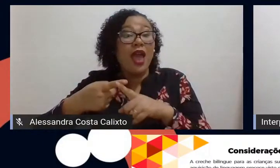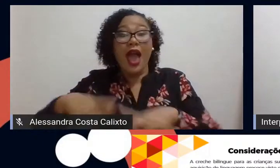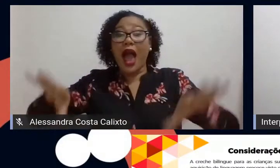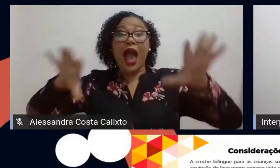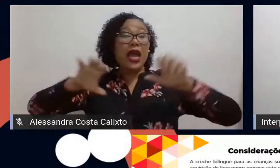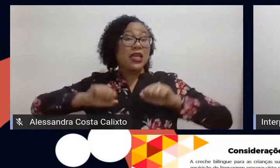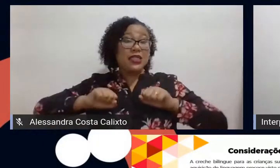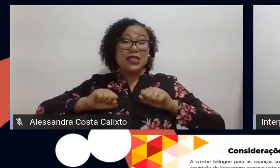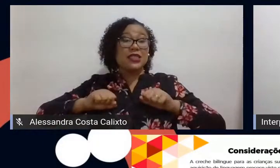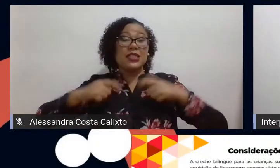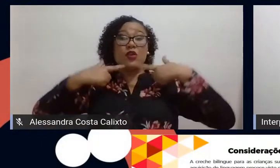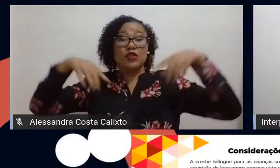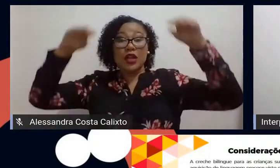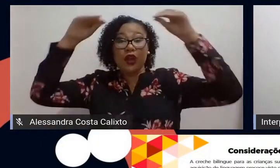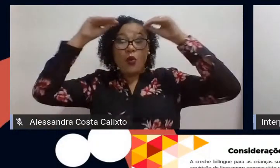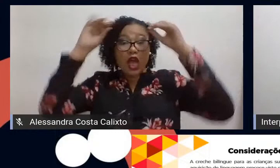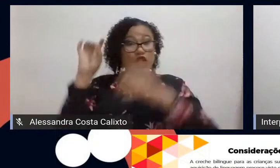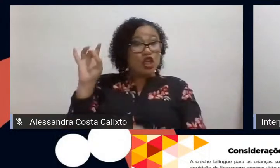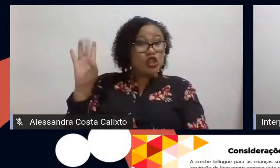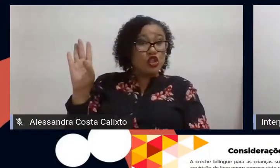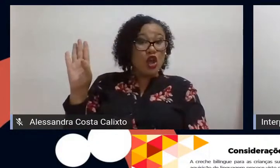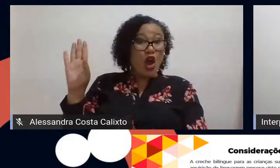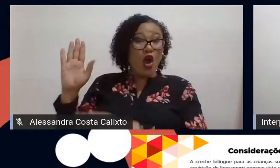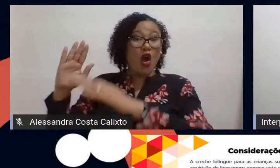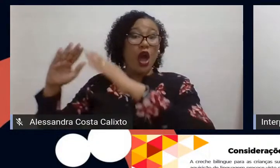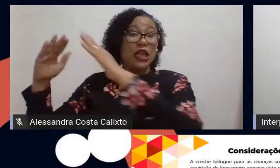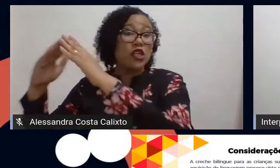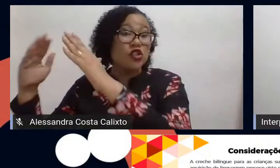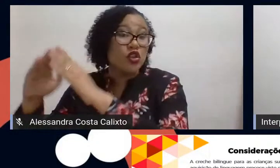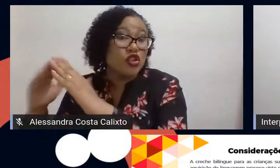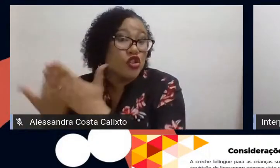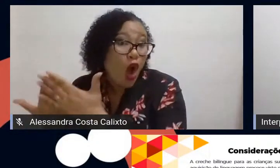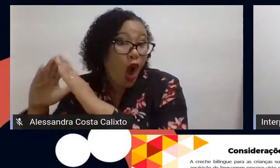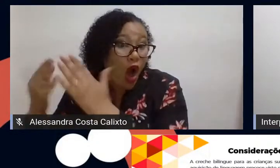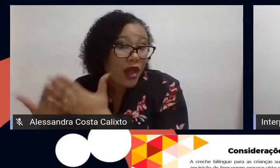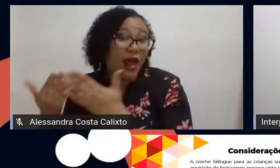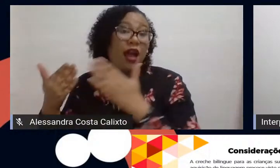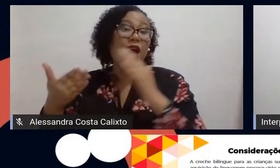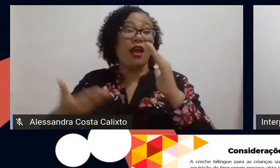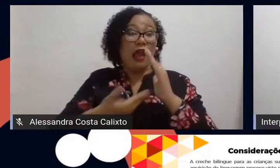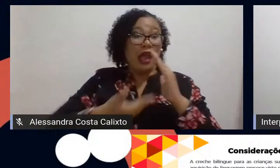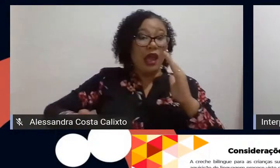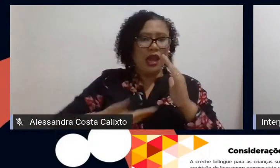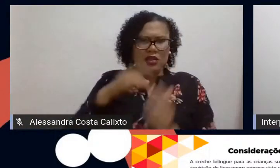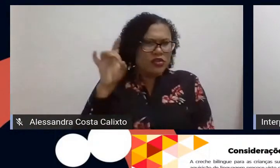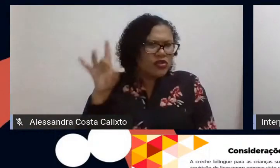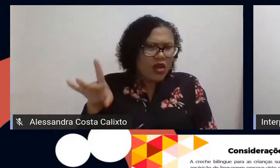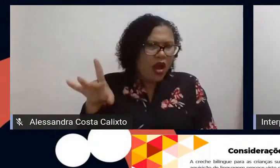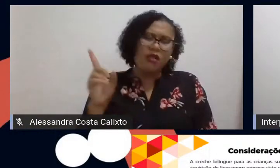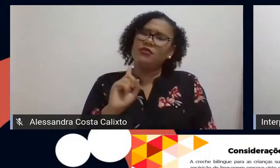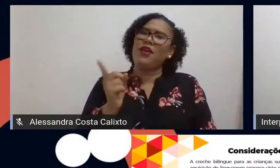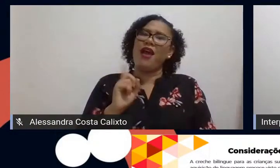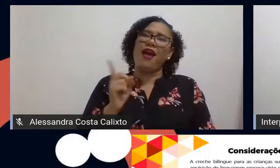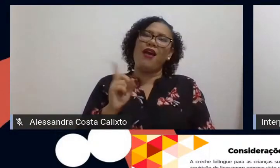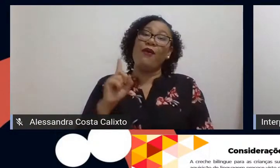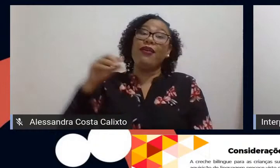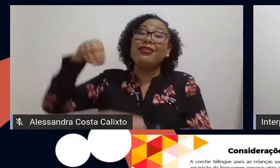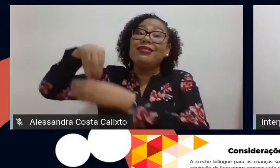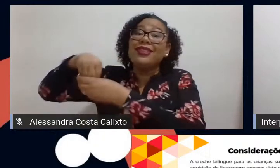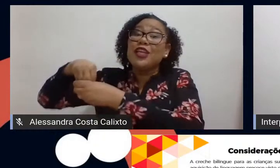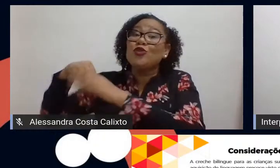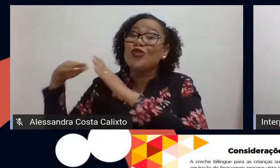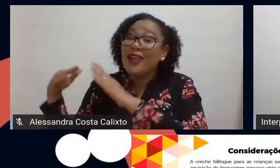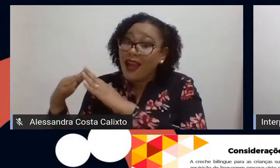deveria realmente ser ambiente familiar o aprendizado da língua materna? No entanto, para eles, em muitos casos, só